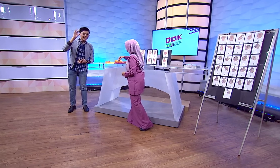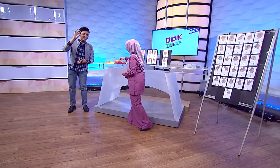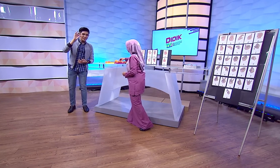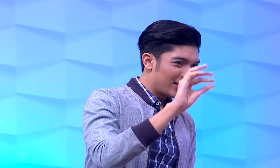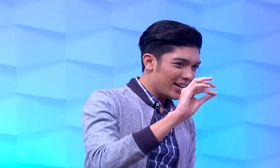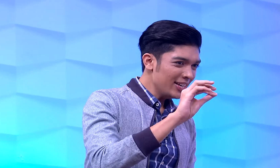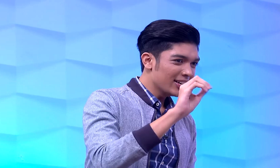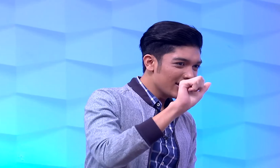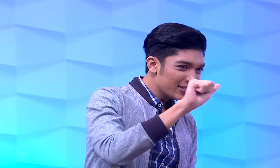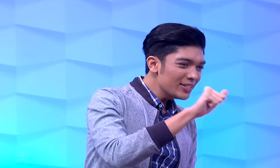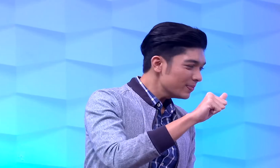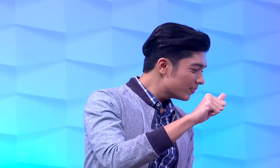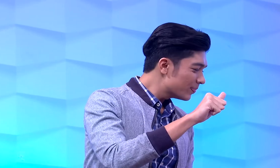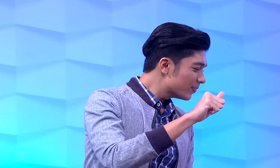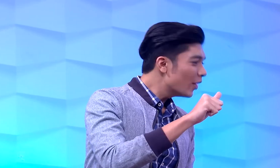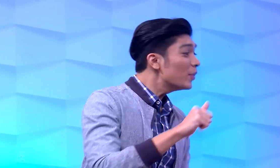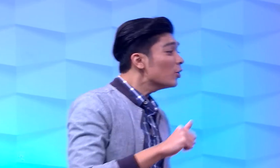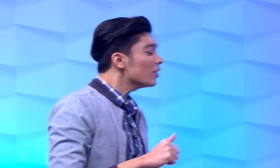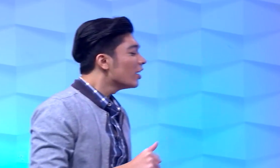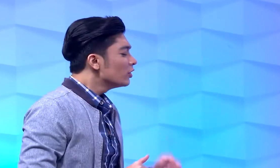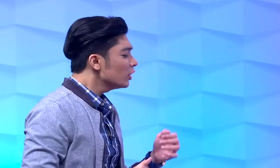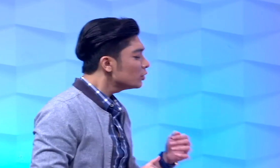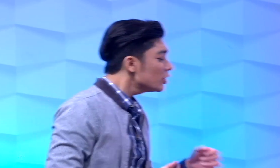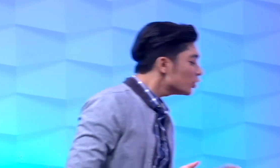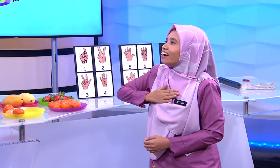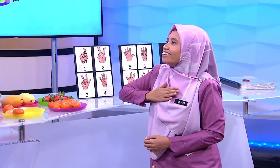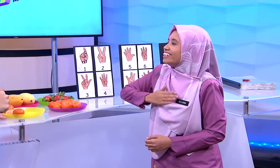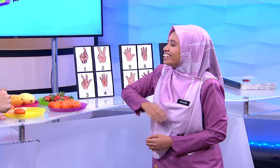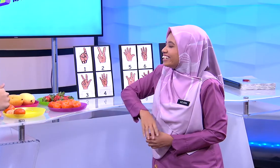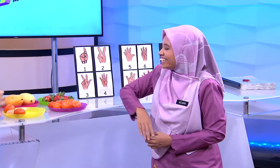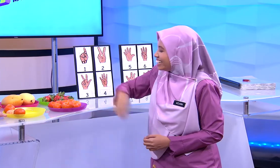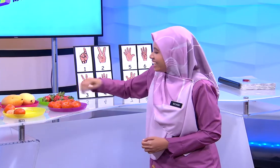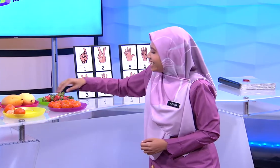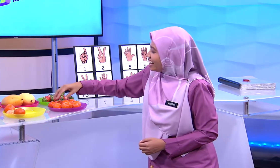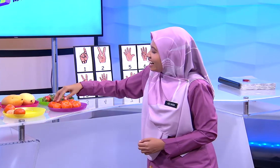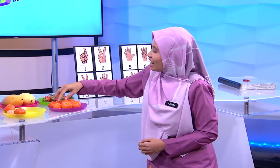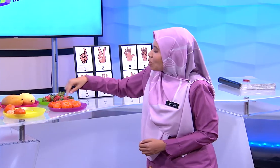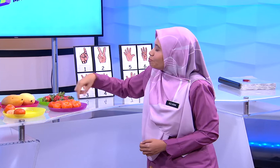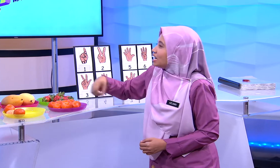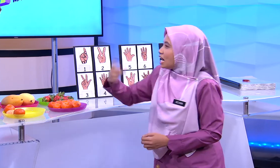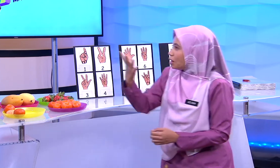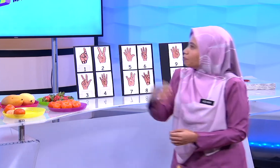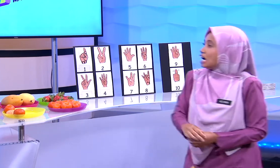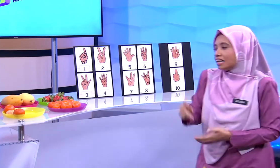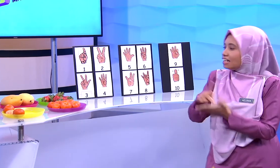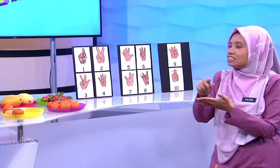89 sampai belum tahu sorry sorry sorry oke oke mbak udah ngomong adik